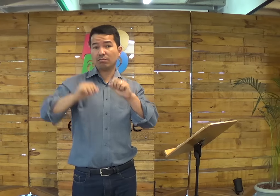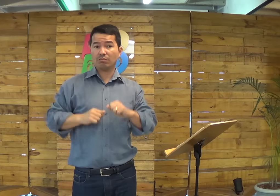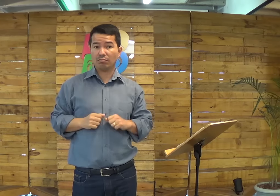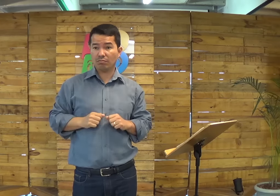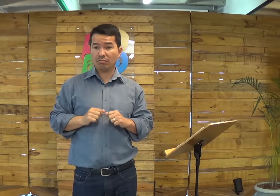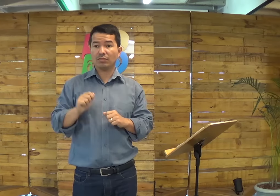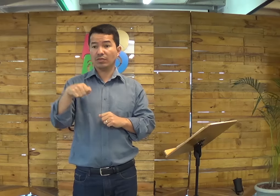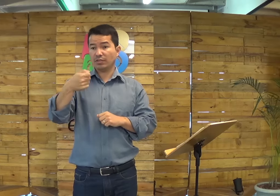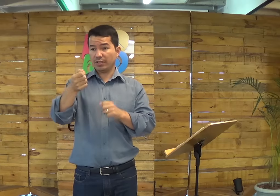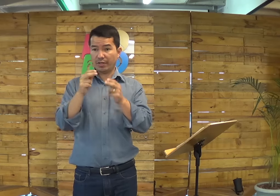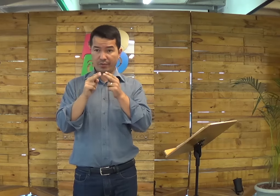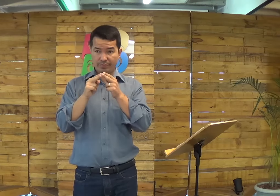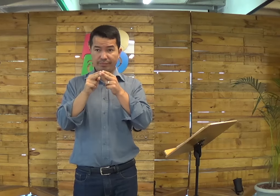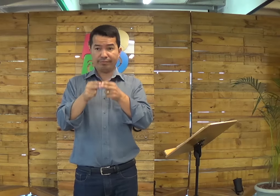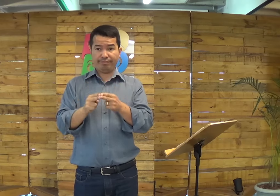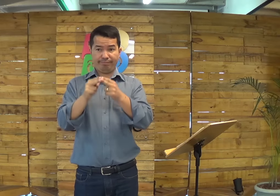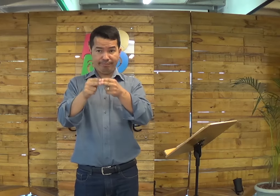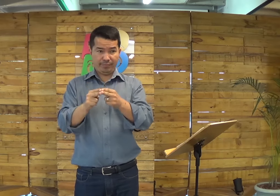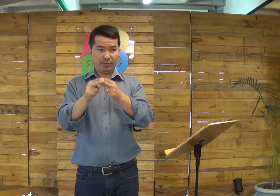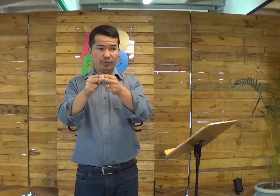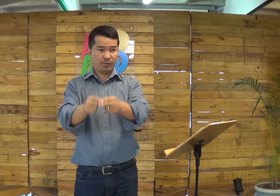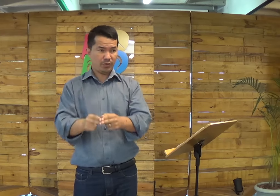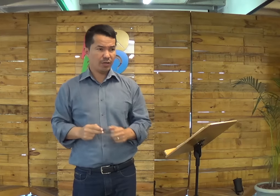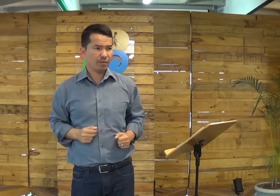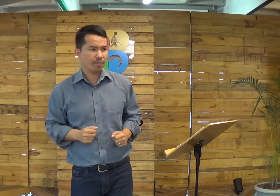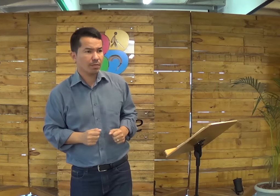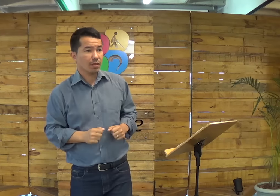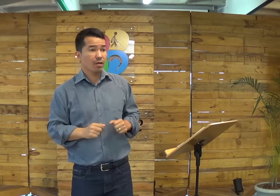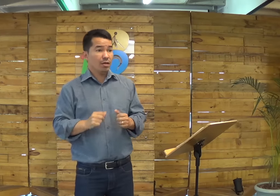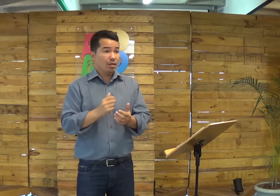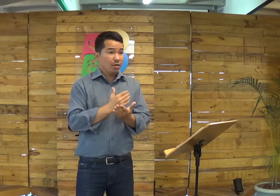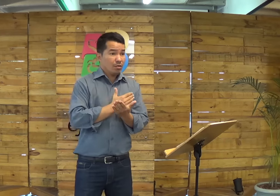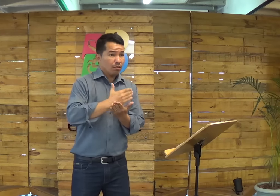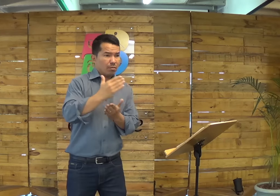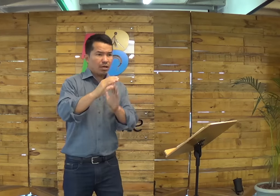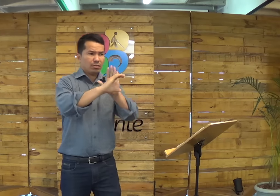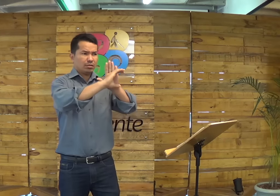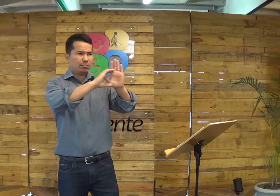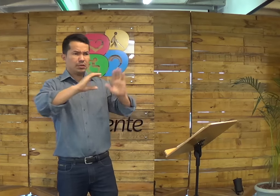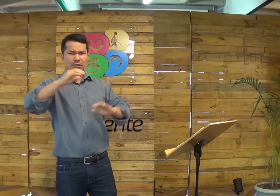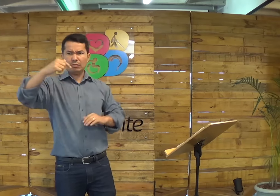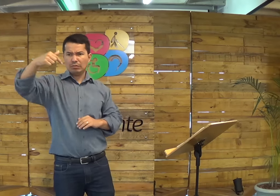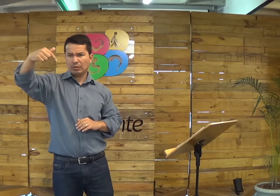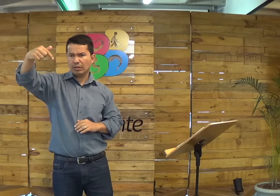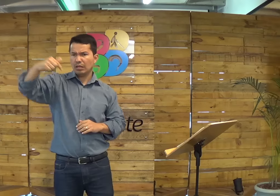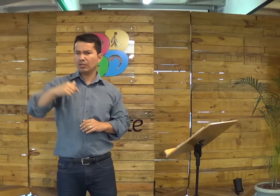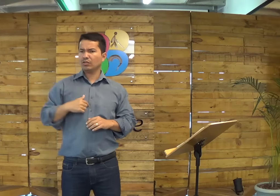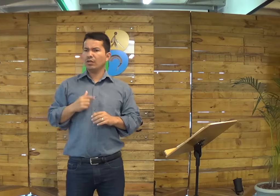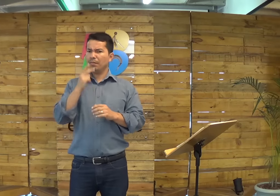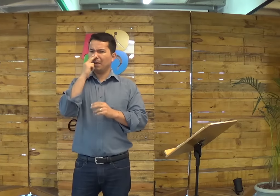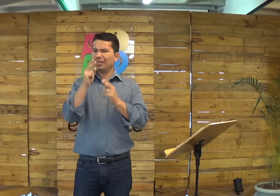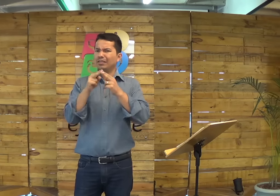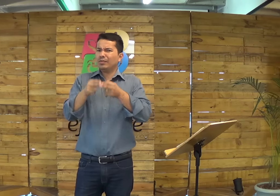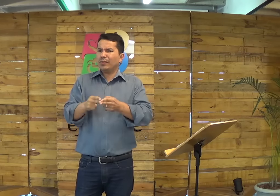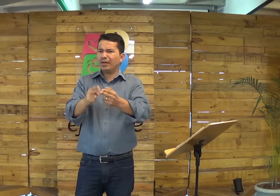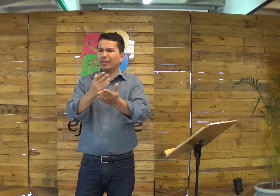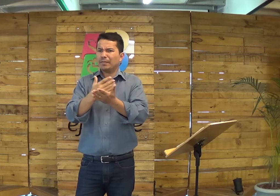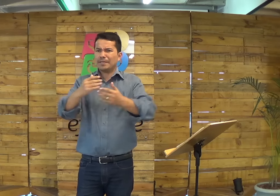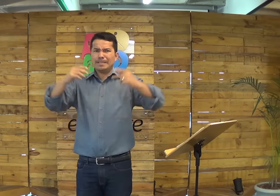Noel que o sinal é este então Capítulo 7ete né Parece que